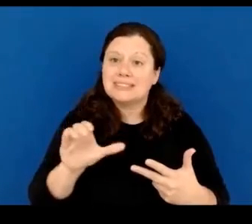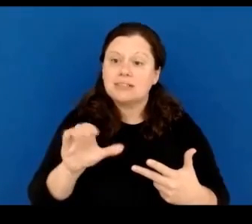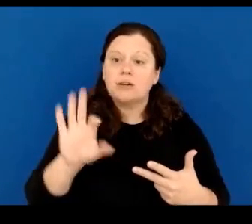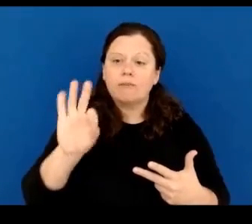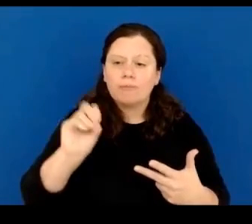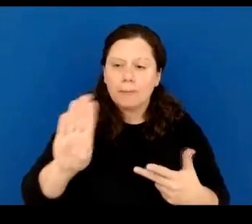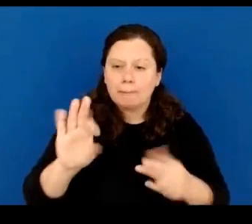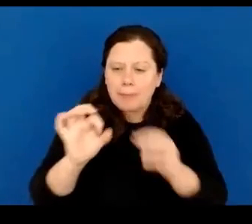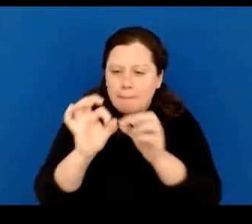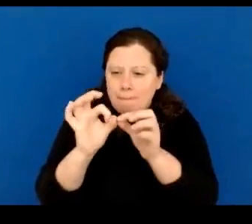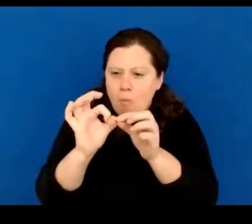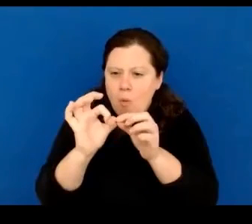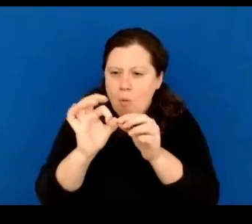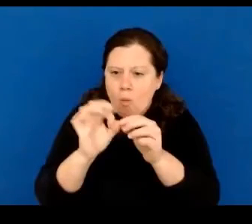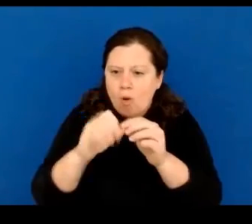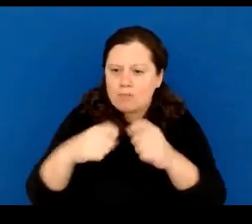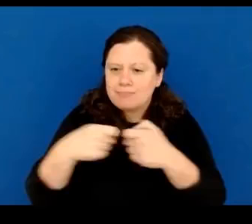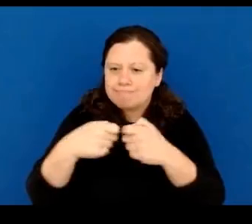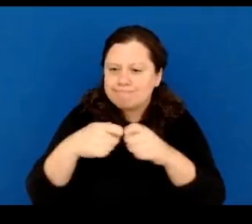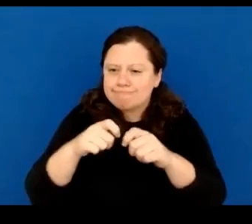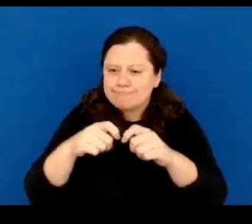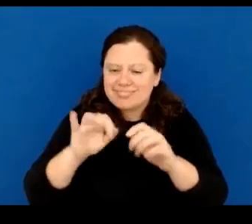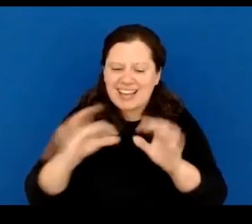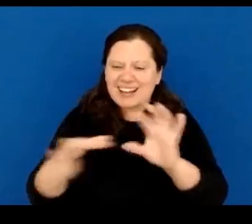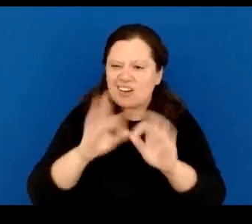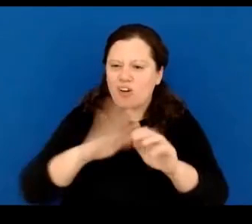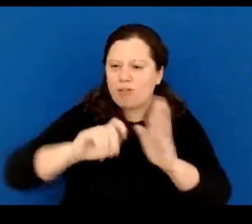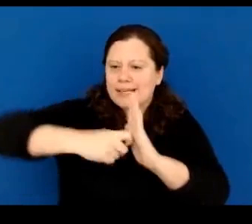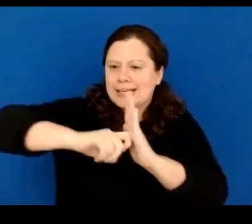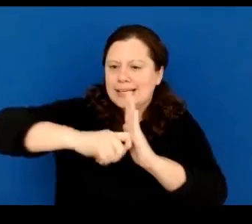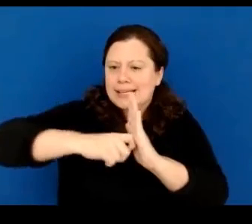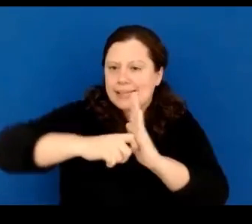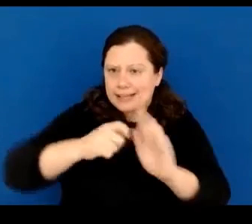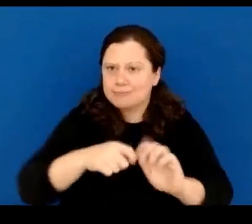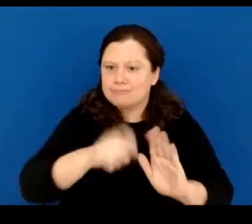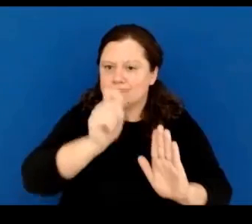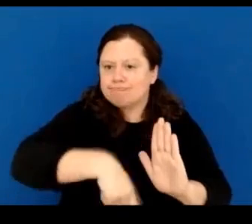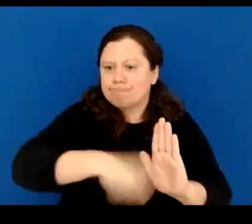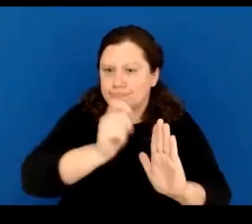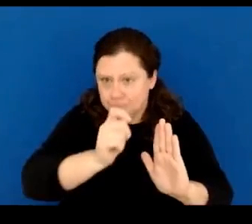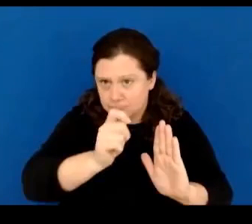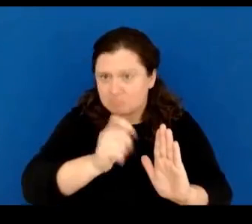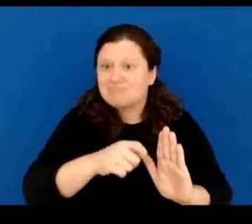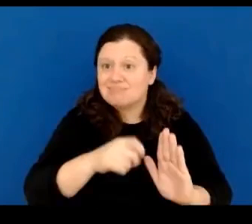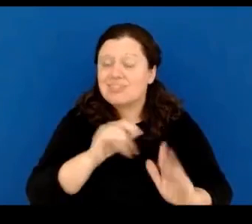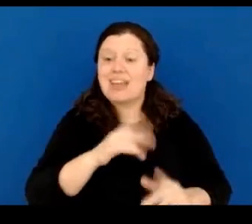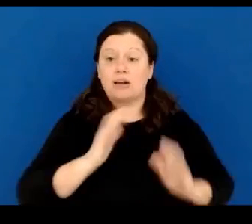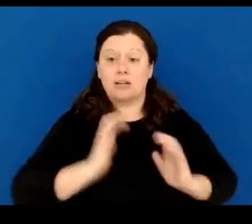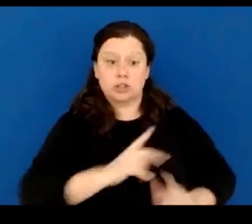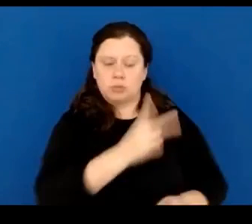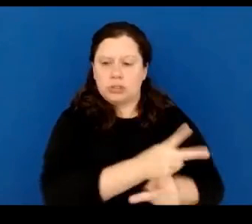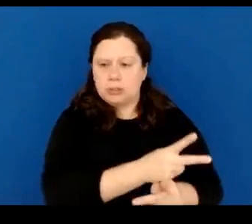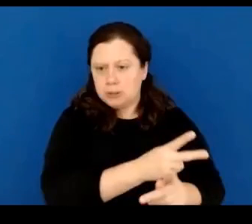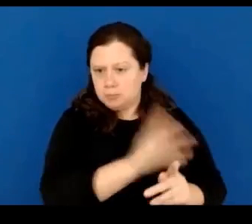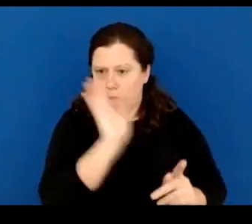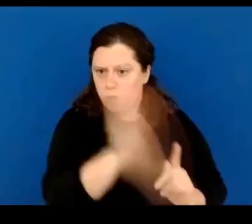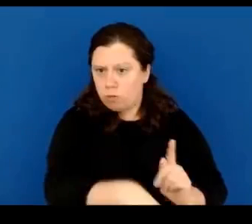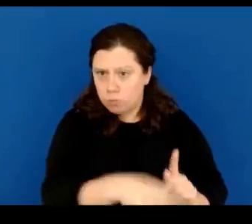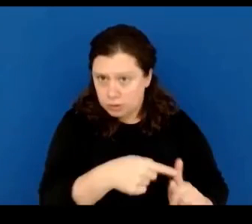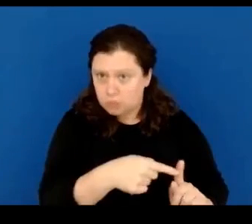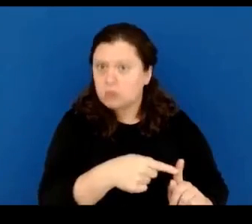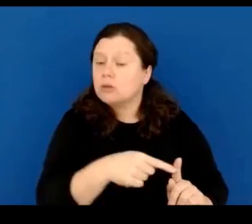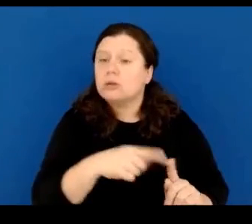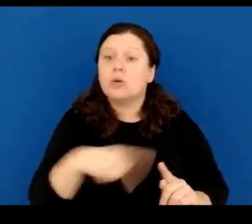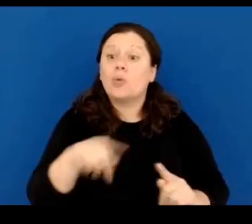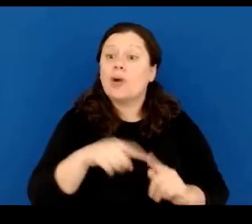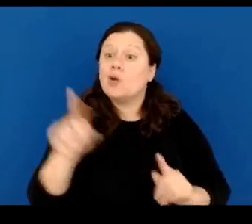扣，消費者隨身攜帶。佢喺提供者工作開始同埋結束嘅時候會顯示一個代碼，呢、